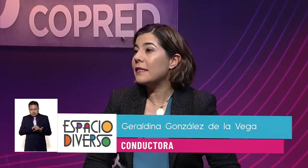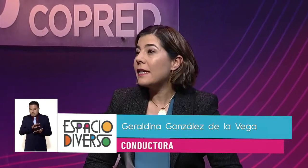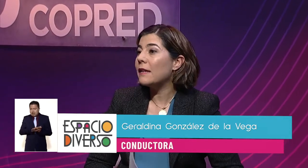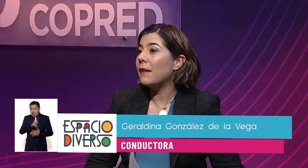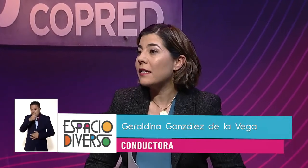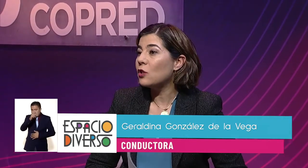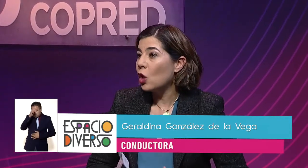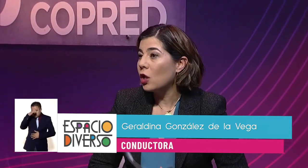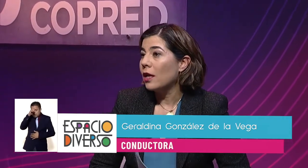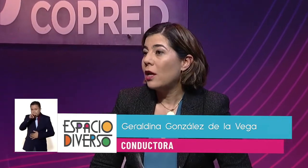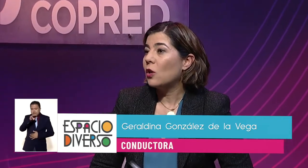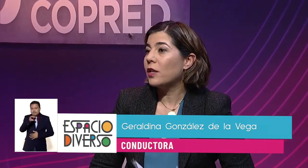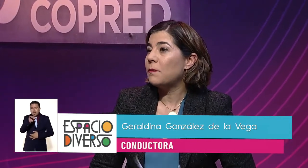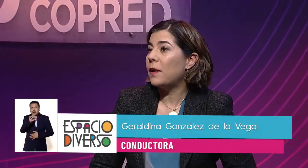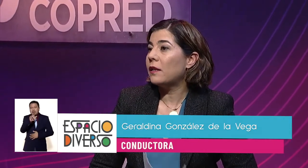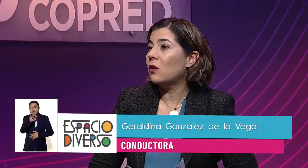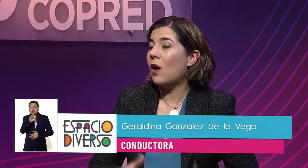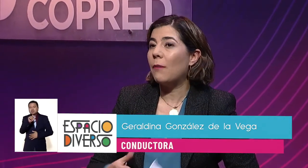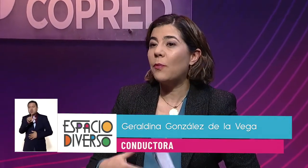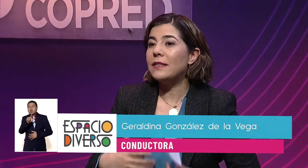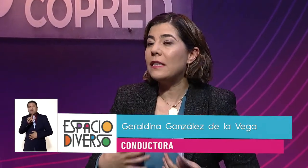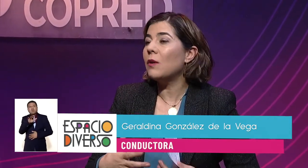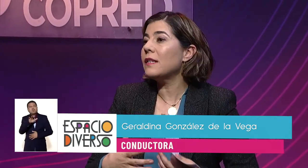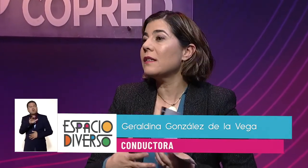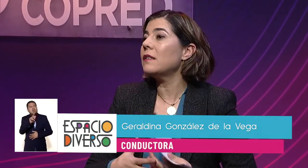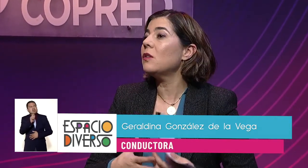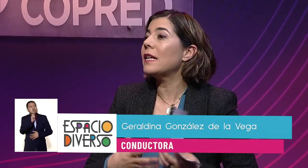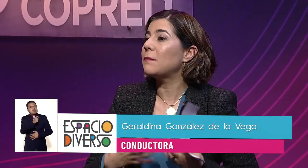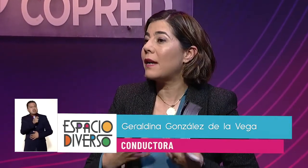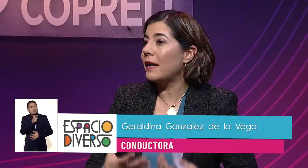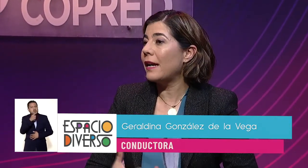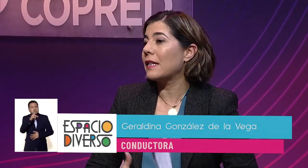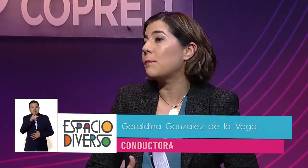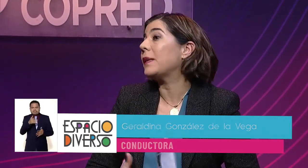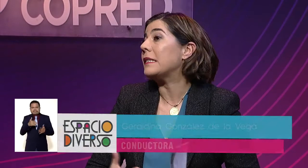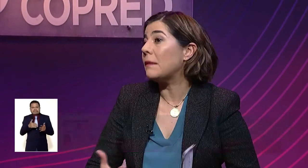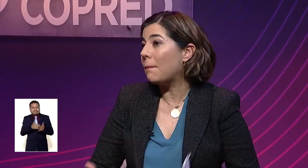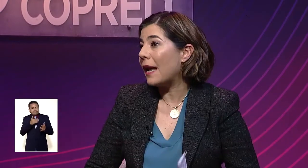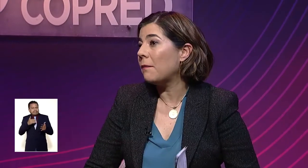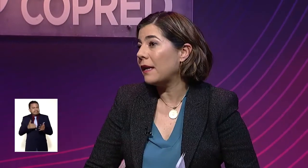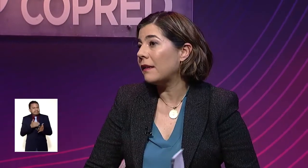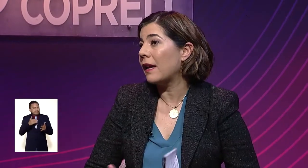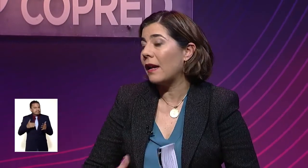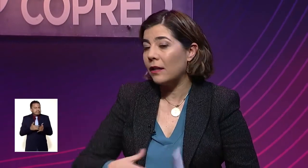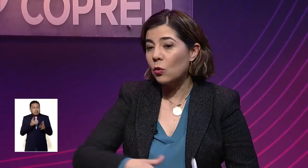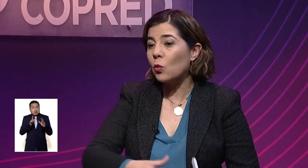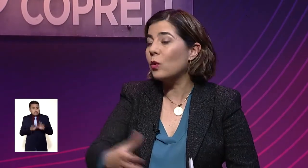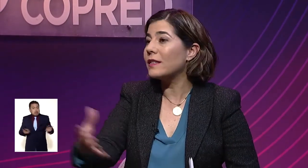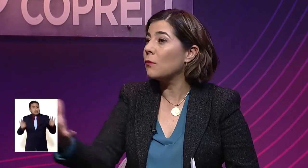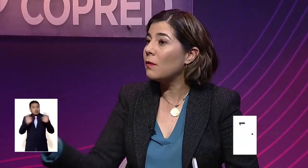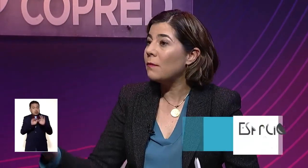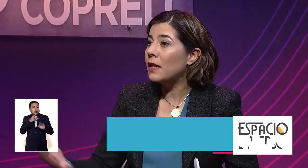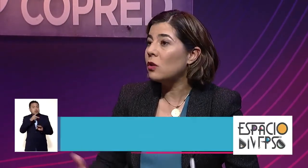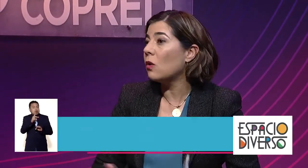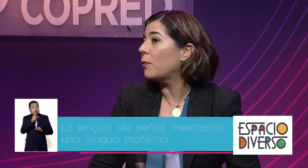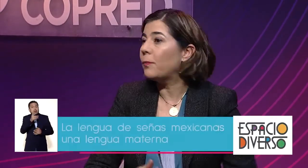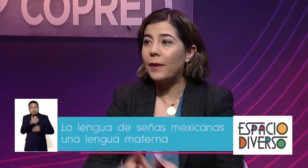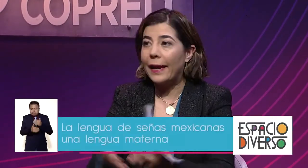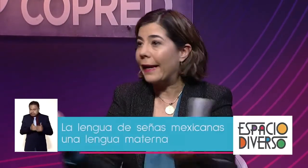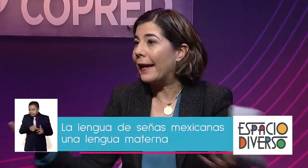de Marisol con respecto a, pues sí, cuáles han sido las barreras principalmente en tu desenvolvimiento en